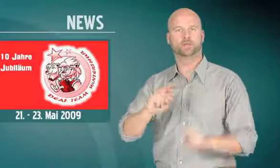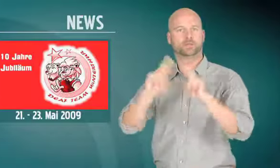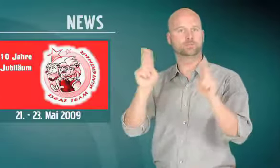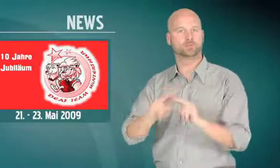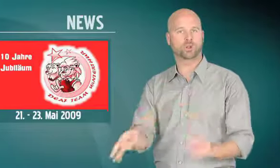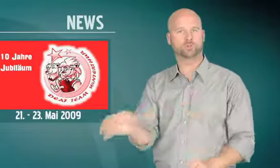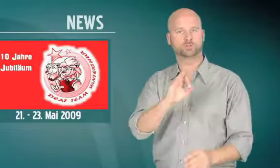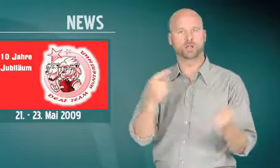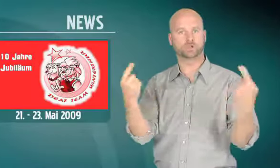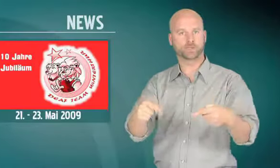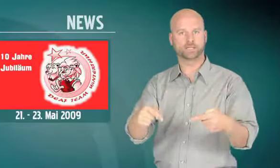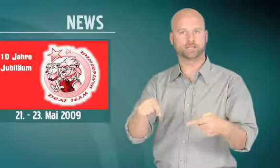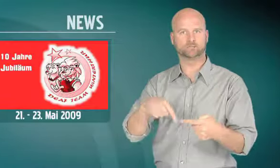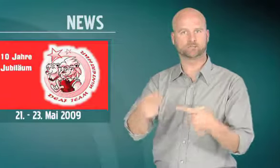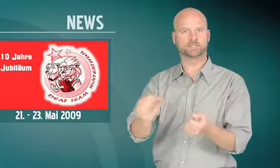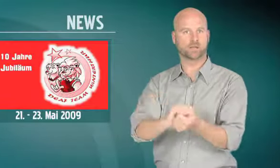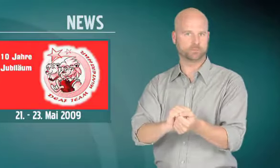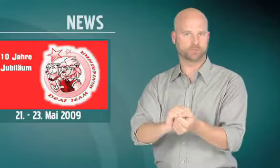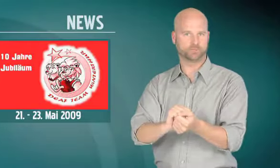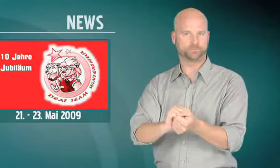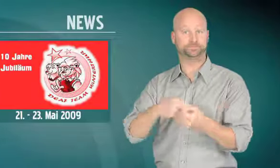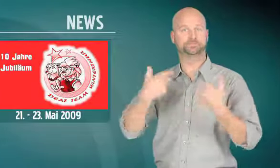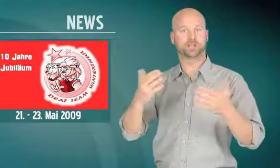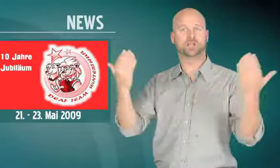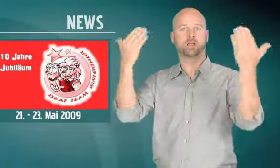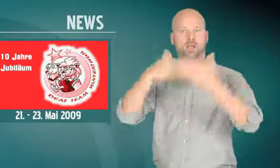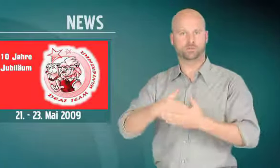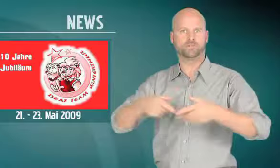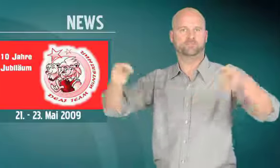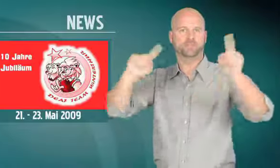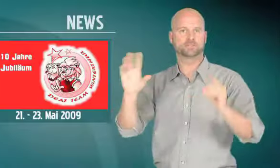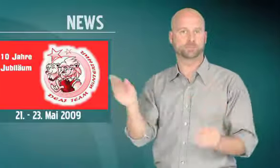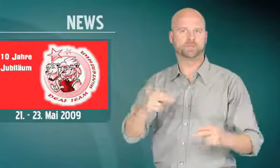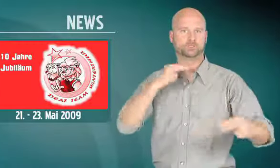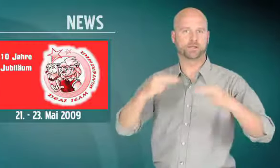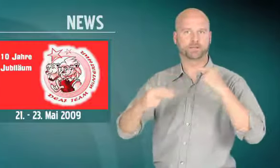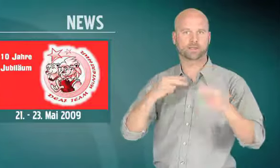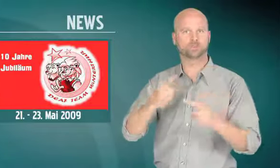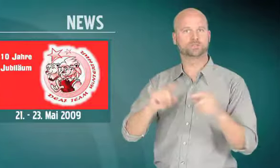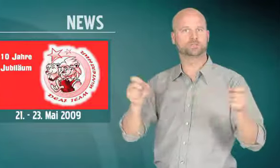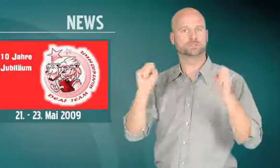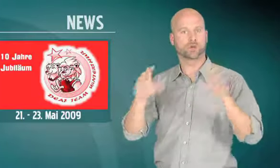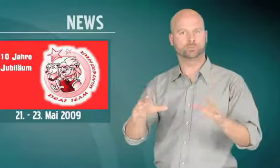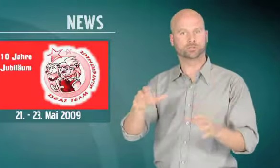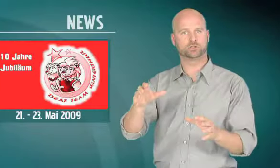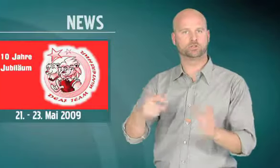internationale Bowling- und Futsal-Turniere und am Samstagabend gibt es ein Bankett und anschließend eine Zaubershow von Crazy Magic.